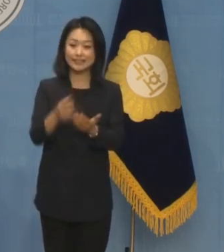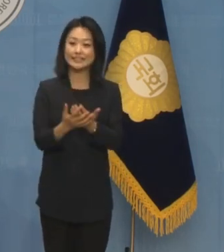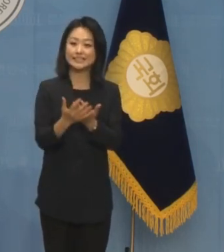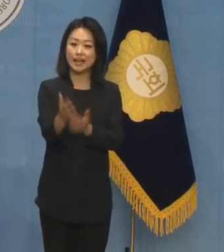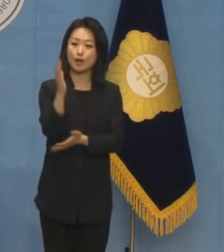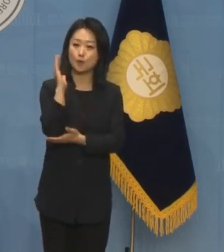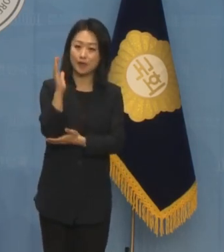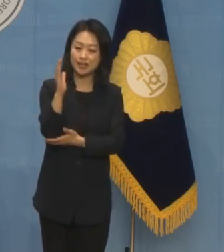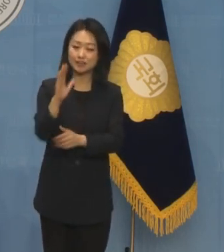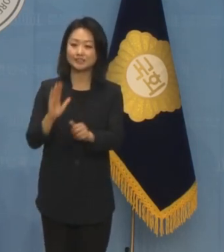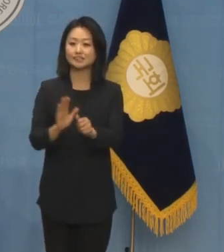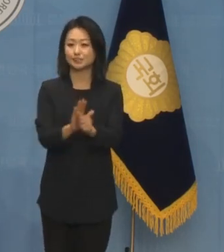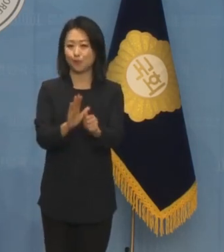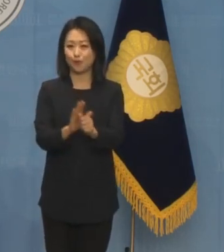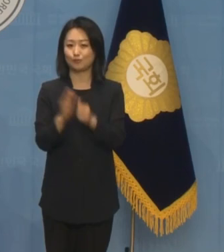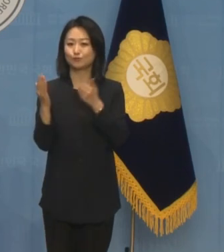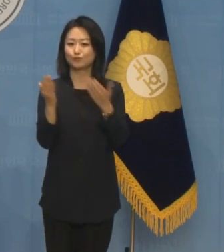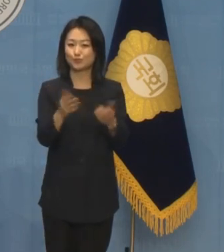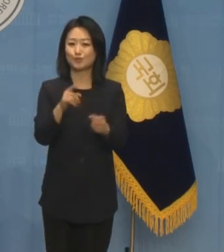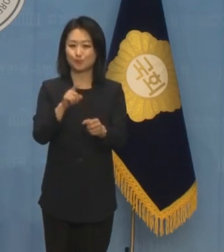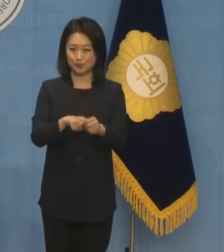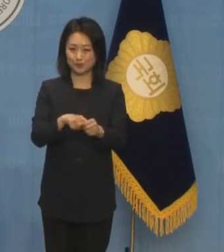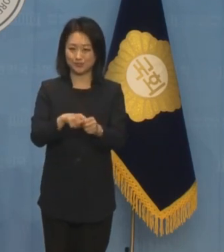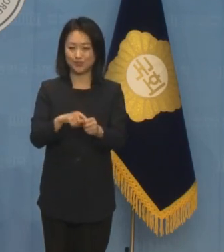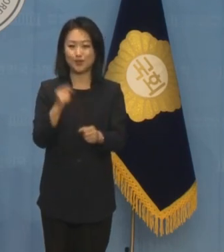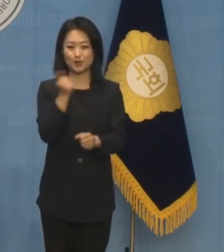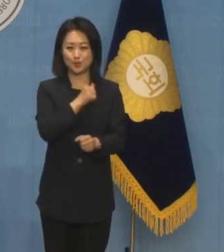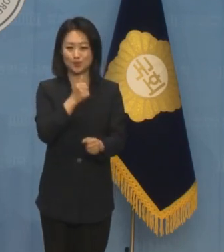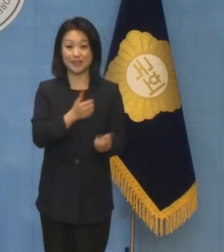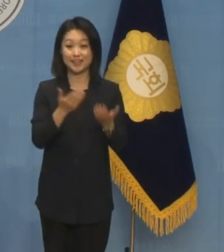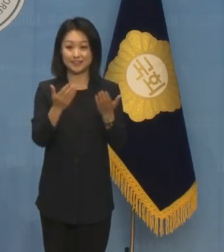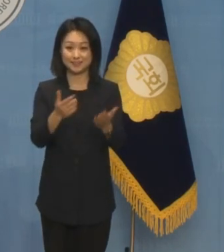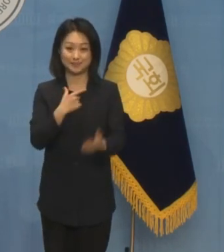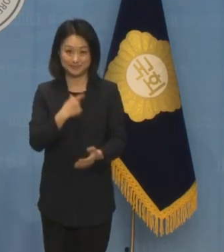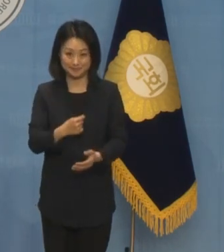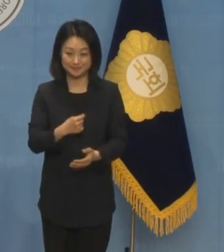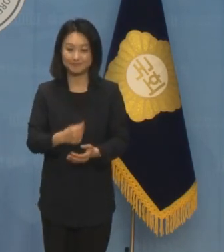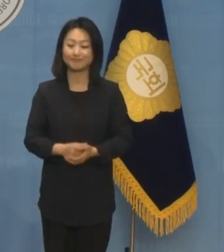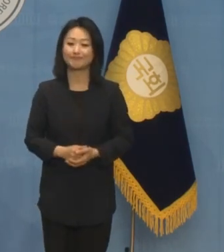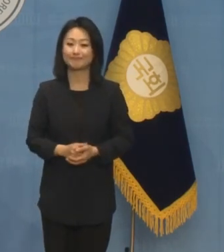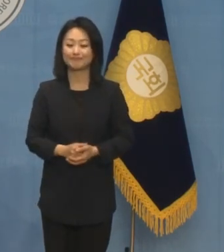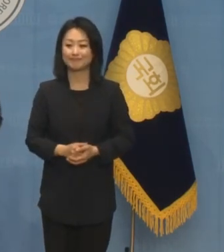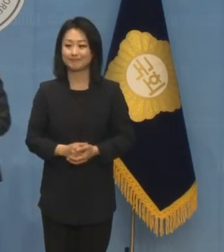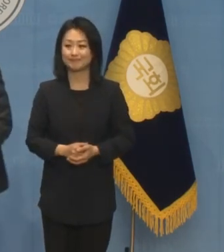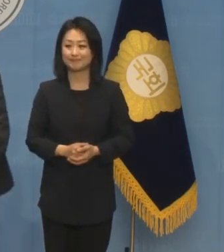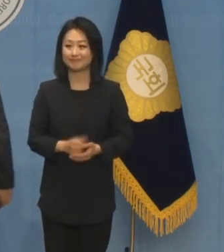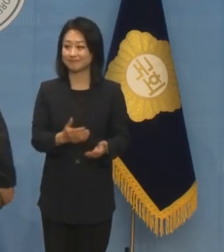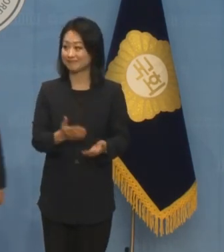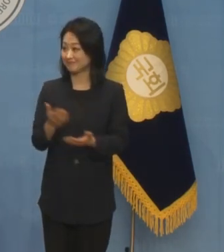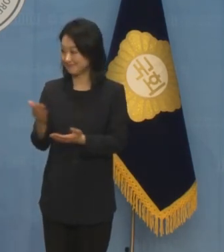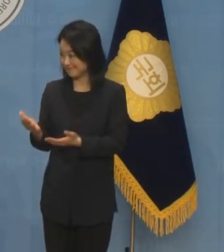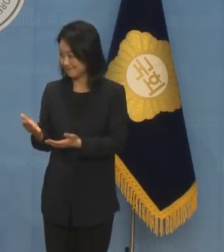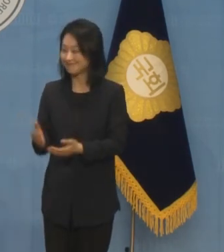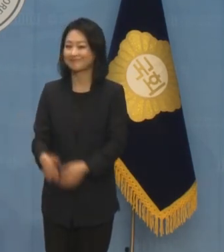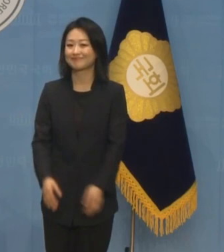기자회견 지원을 위해 이렇게 또 소개하면서 시작하기 위해서 올라왔습니다. 그럼 바로 마이크 넘기겠습니다.